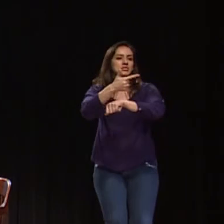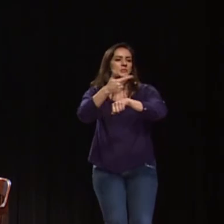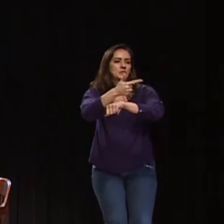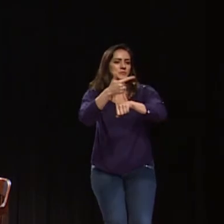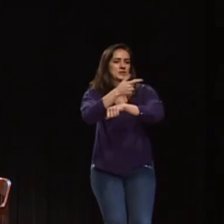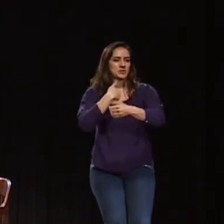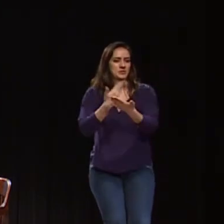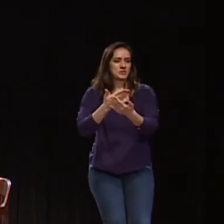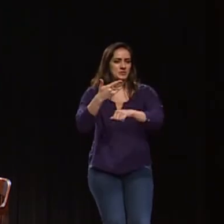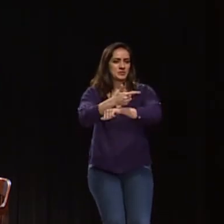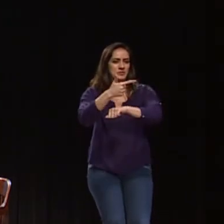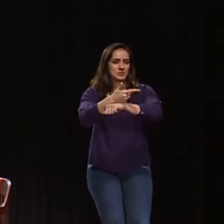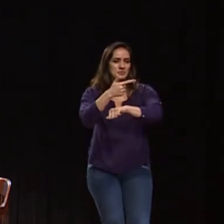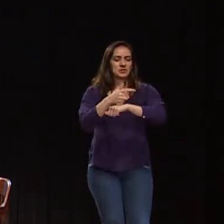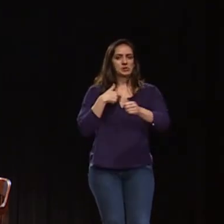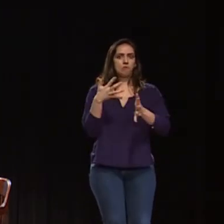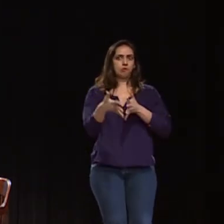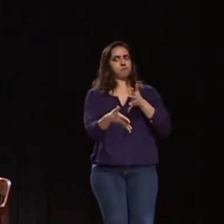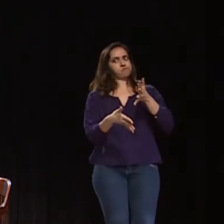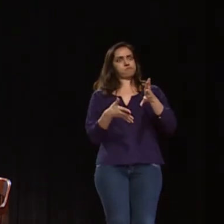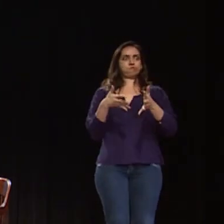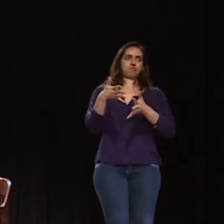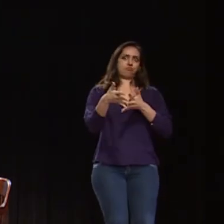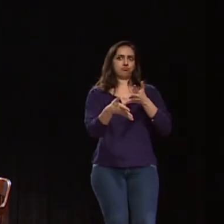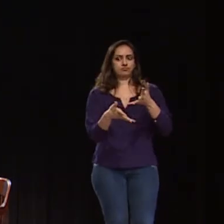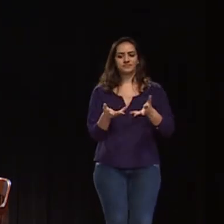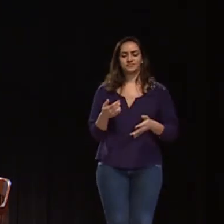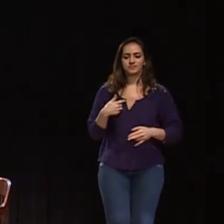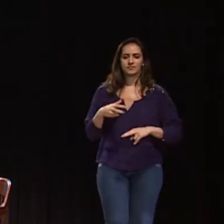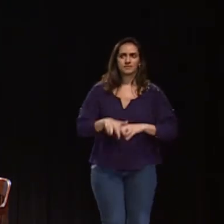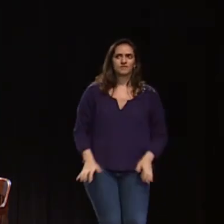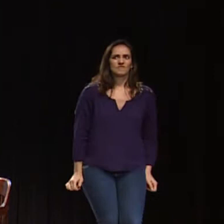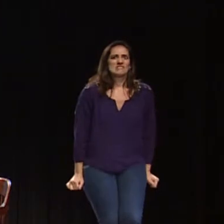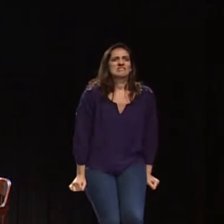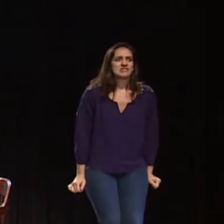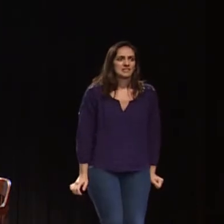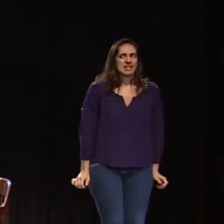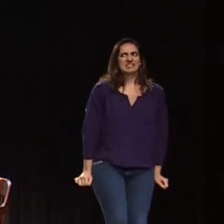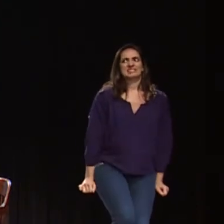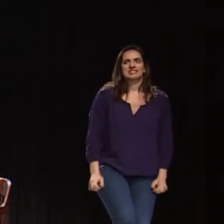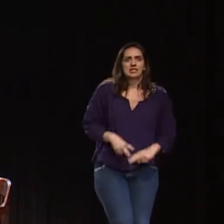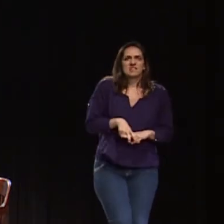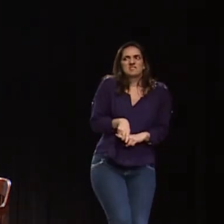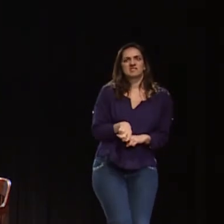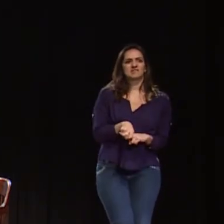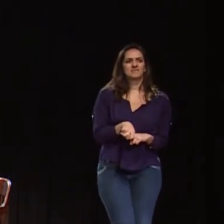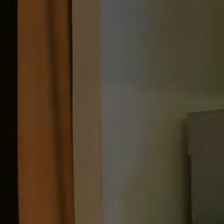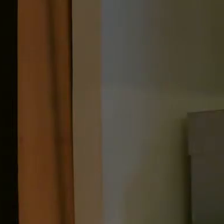como se fosse, por exemplo, no segundo período, quando eu estudava, que a minha comunicação era meia falha, eu sentava ali naquela cadeira como se tivessem